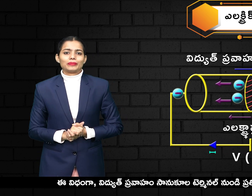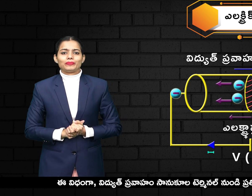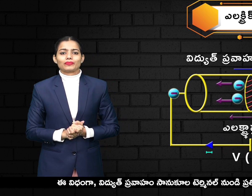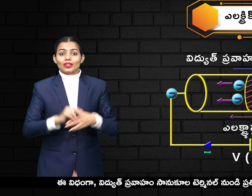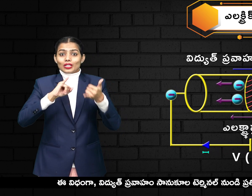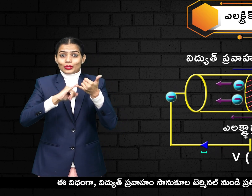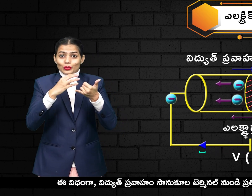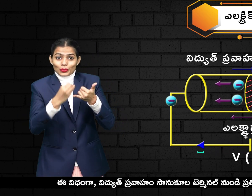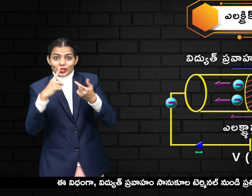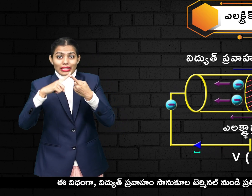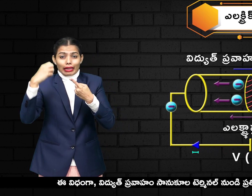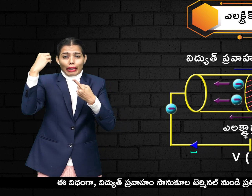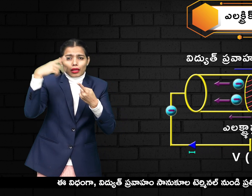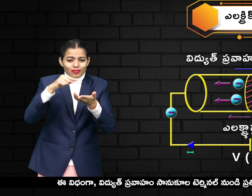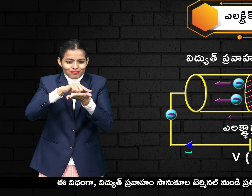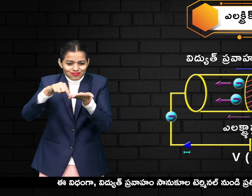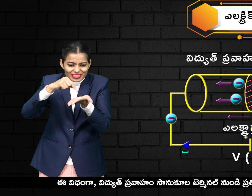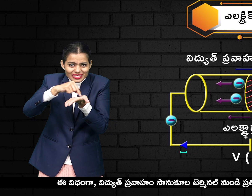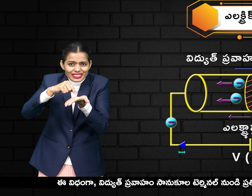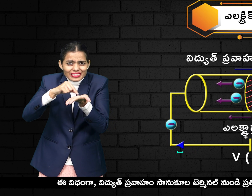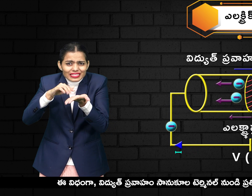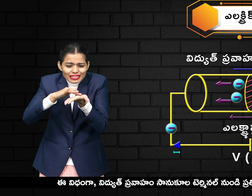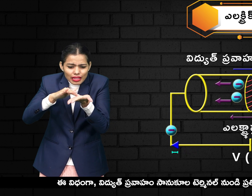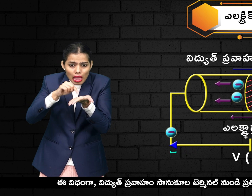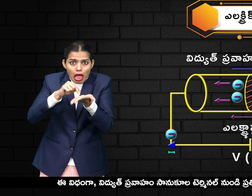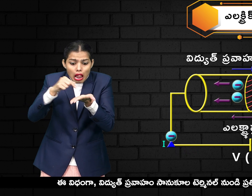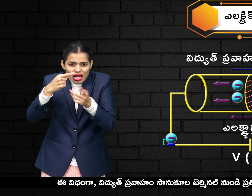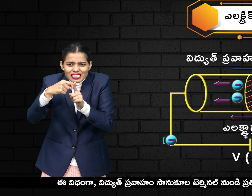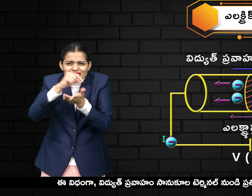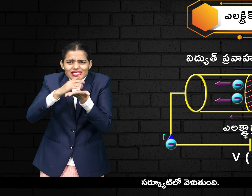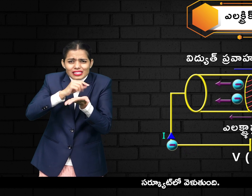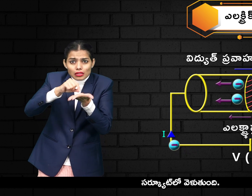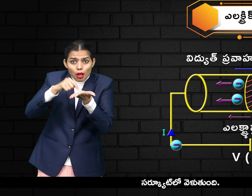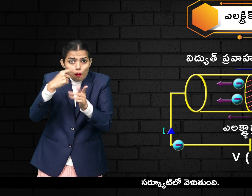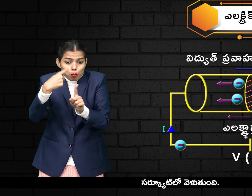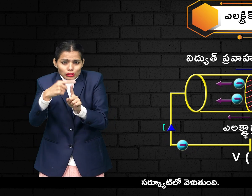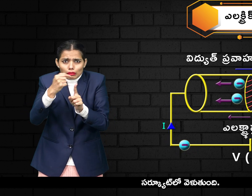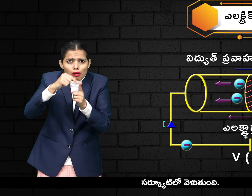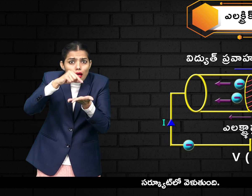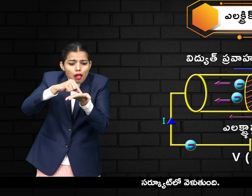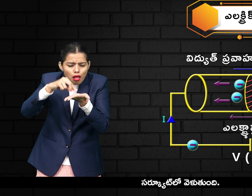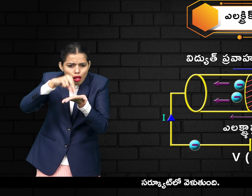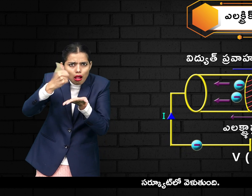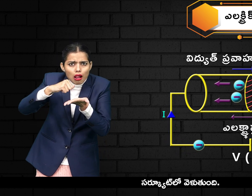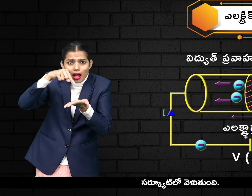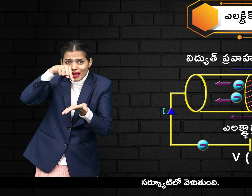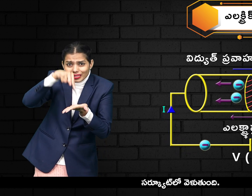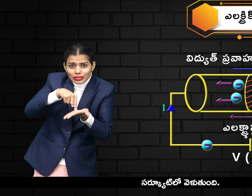ఈ విధంగా విద్యుత్ ప్రవాహం సానుకూల టెర్మినల్ నుండి ప్రతికూల టెర్మినల్కు సర్క్యూట్లో వెళుతుంది.